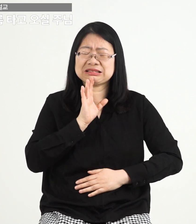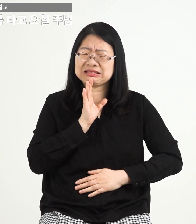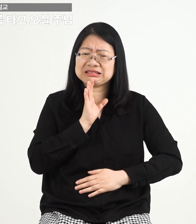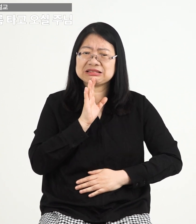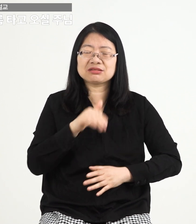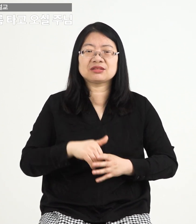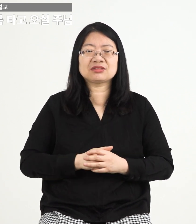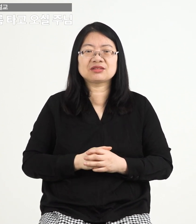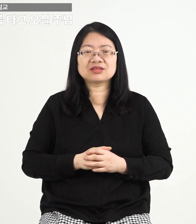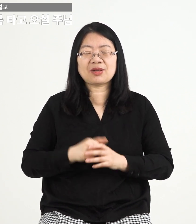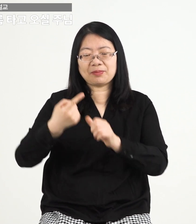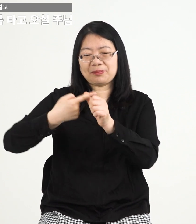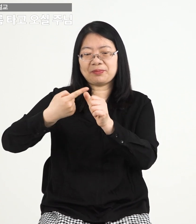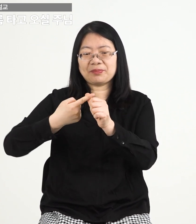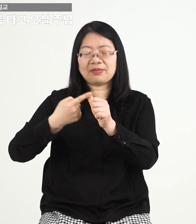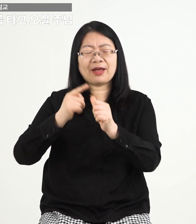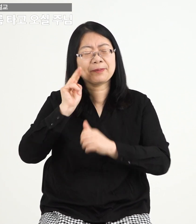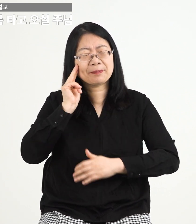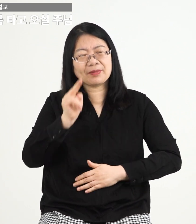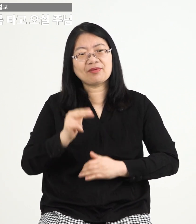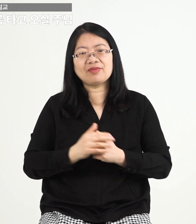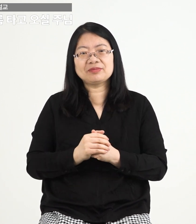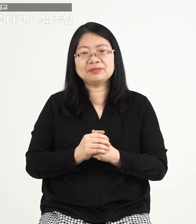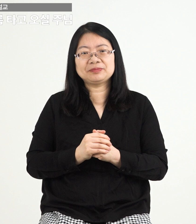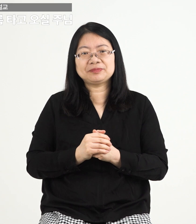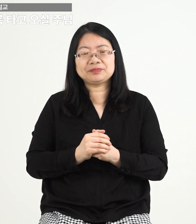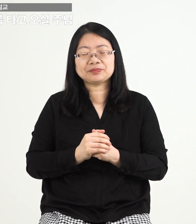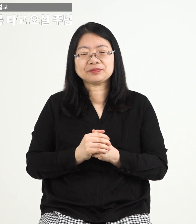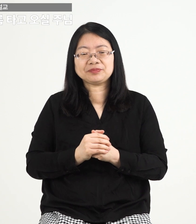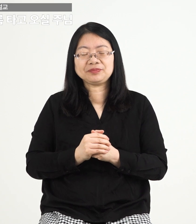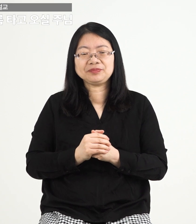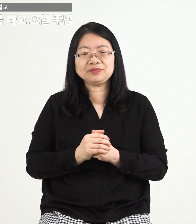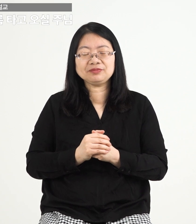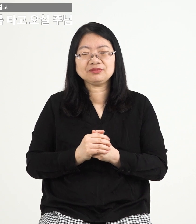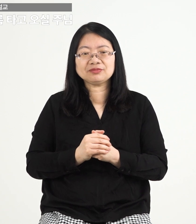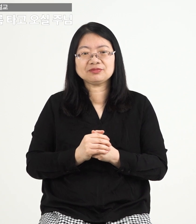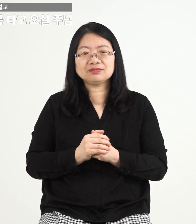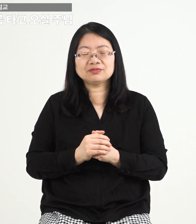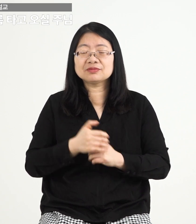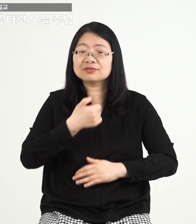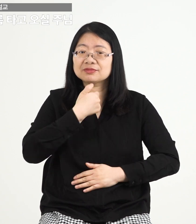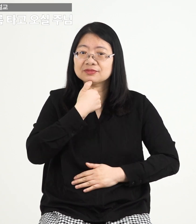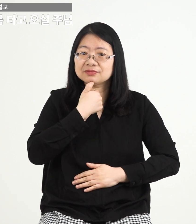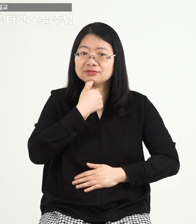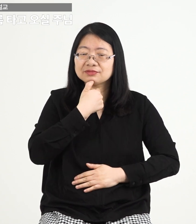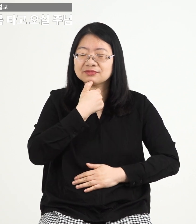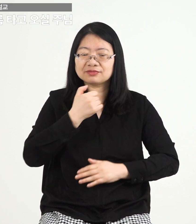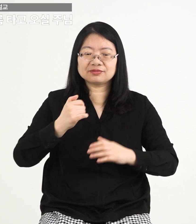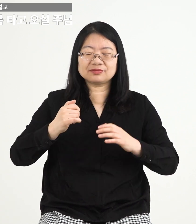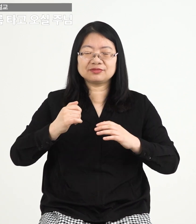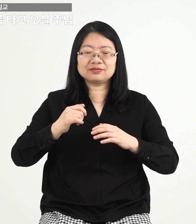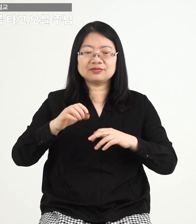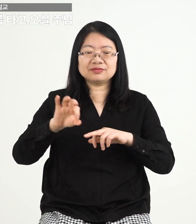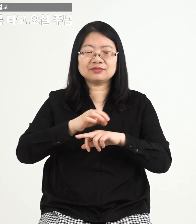실질적인 박해였어요. 제일 현실적인 게 로마